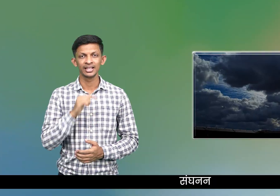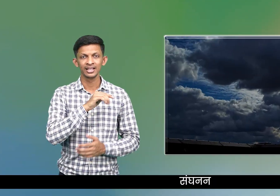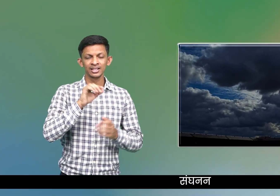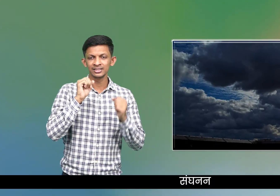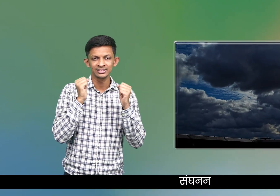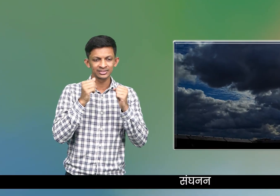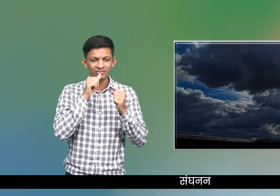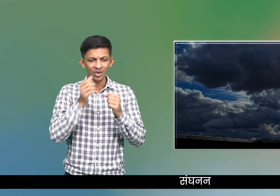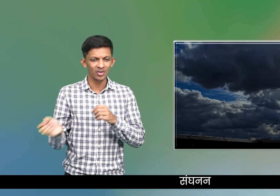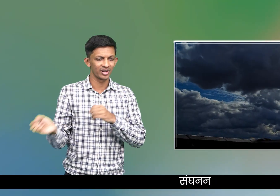संघनन।